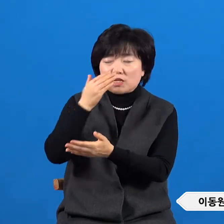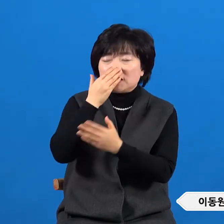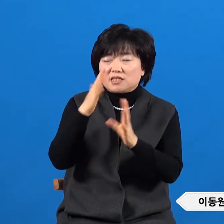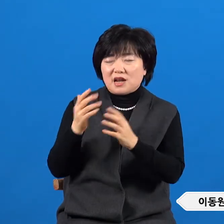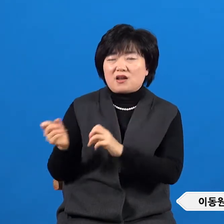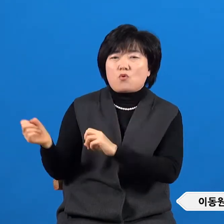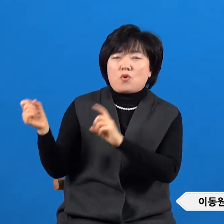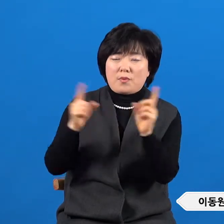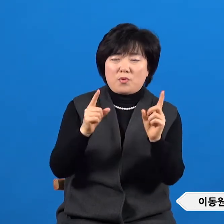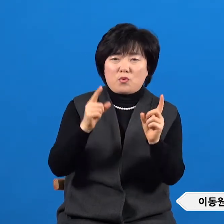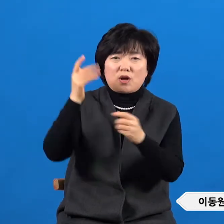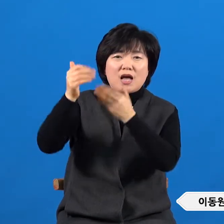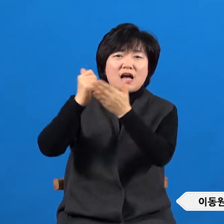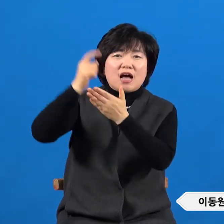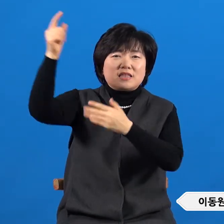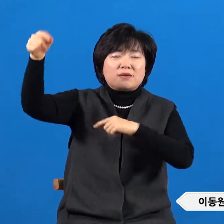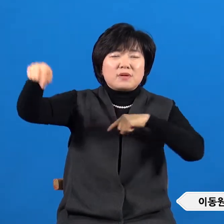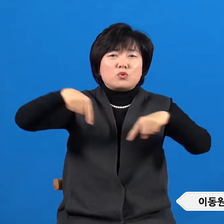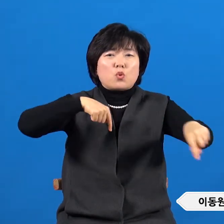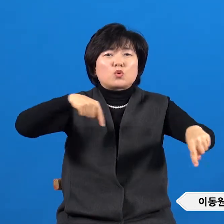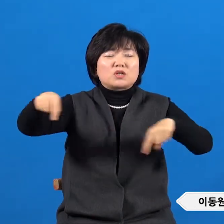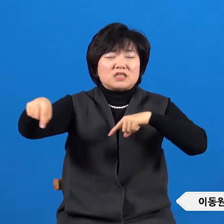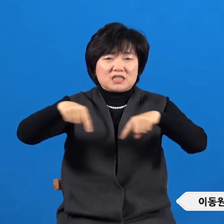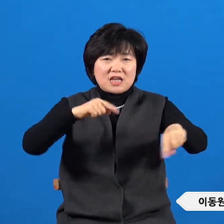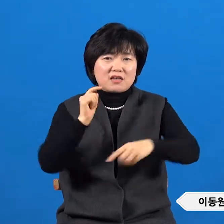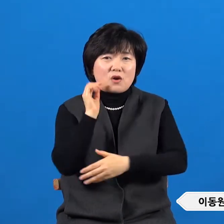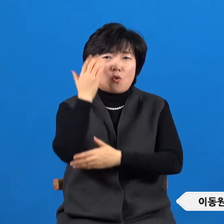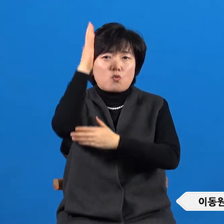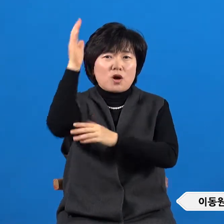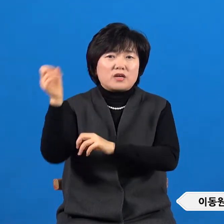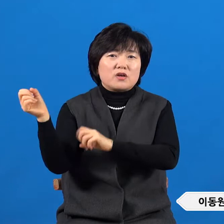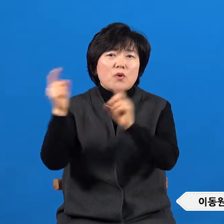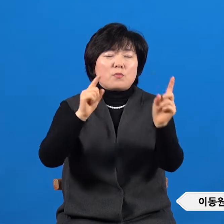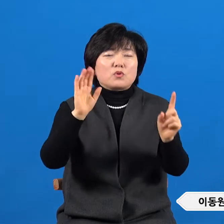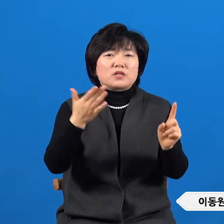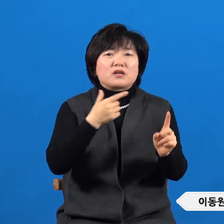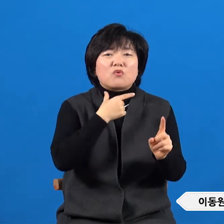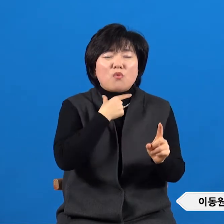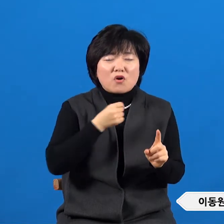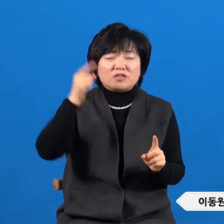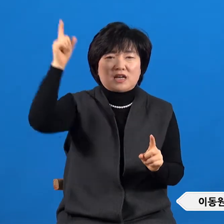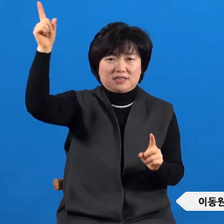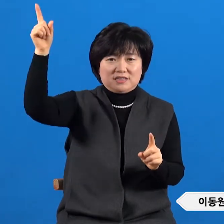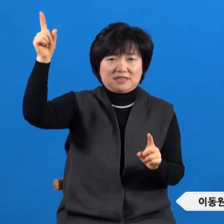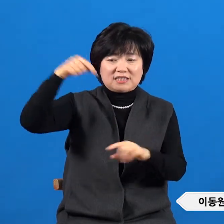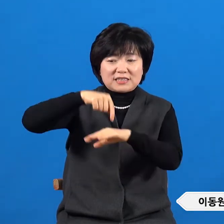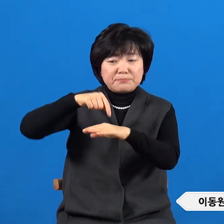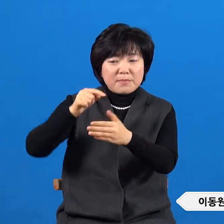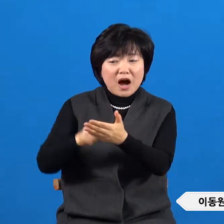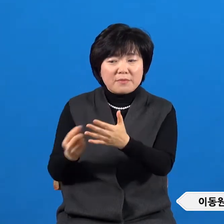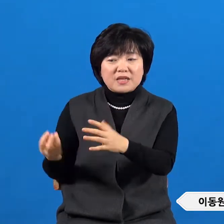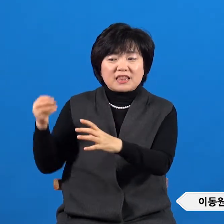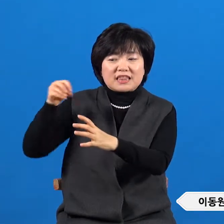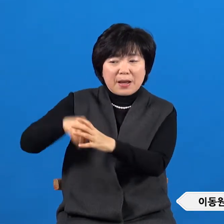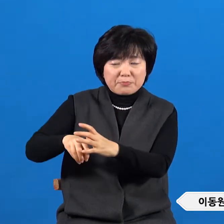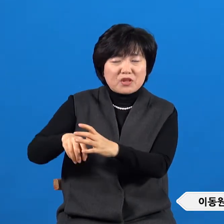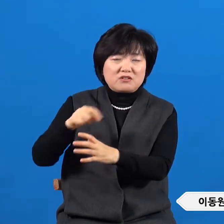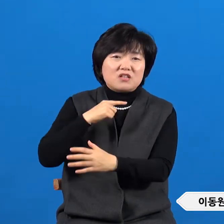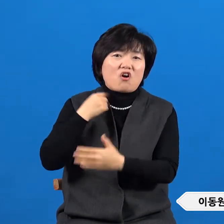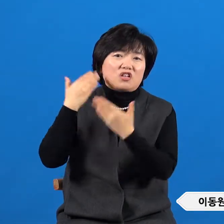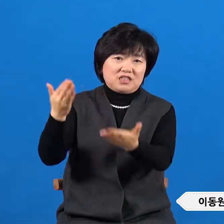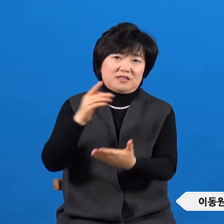하나님의 통치의 영광이 회복되기를 소원하는 그 마음이 담겨진